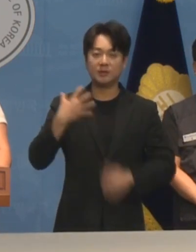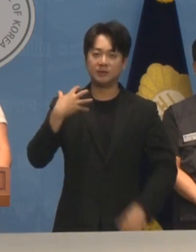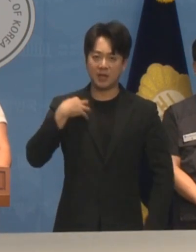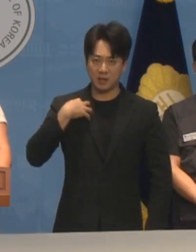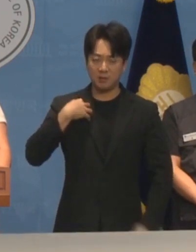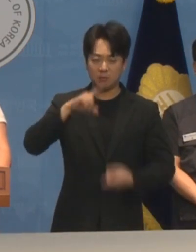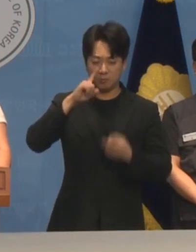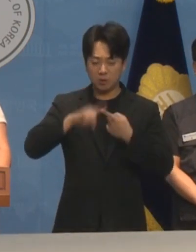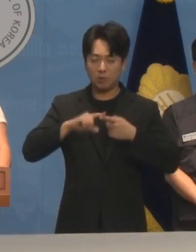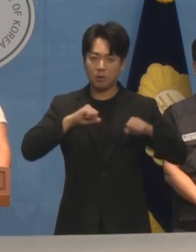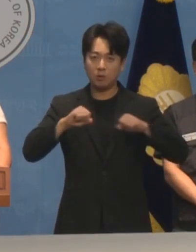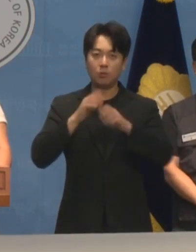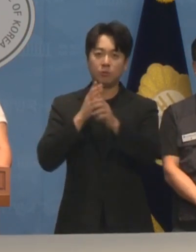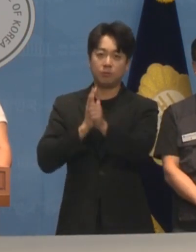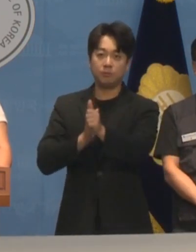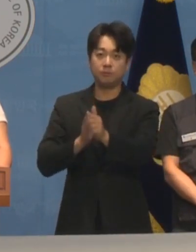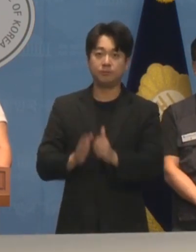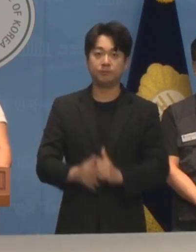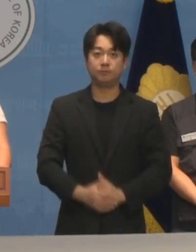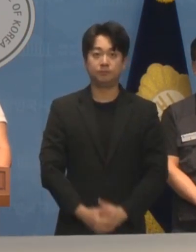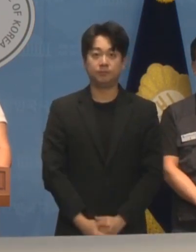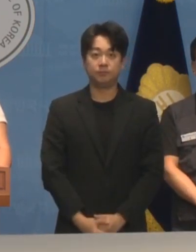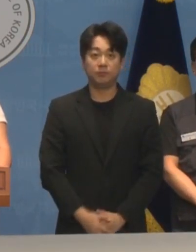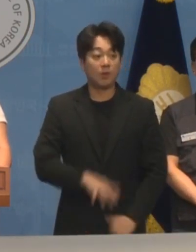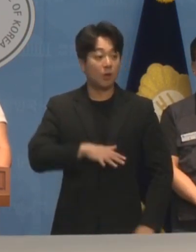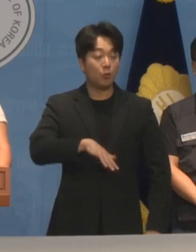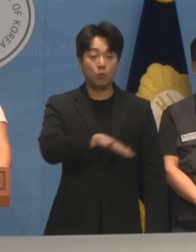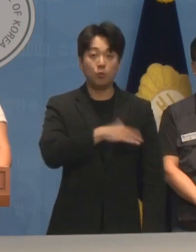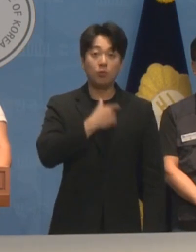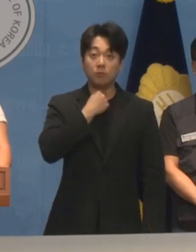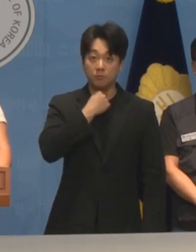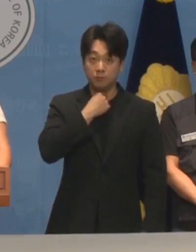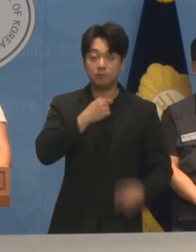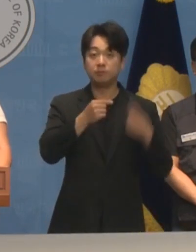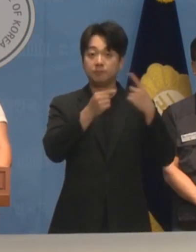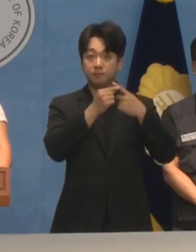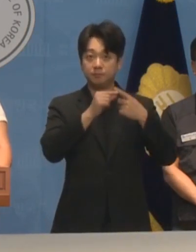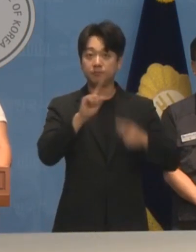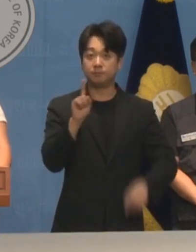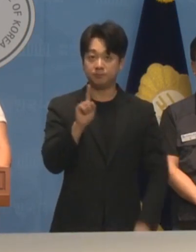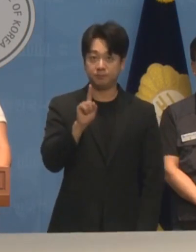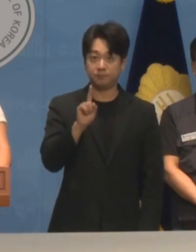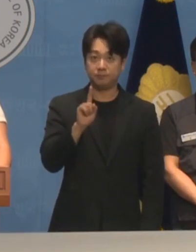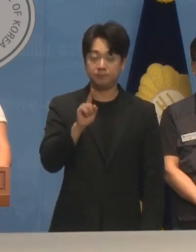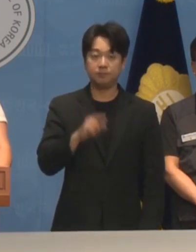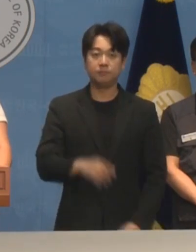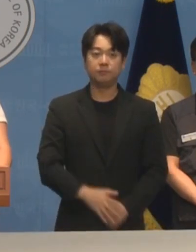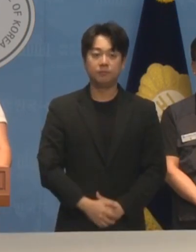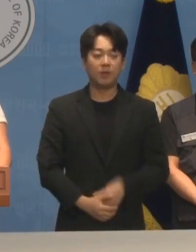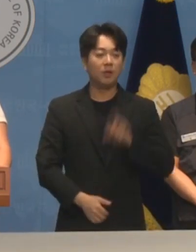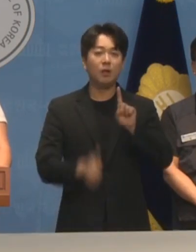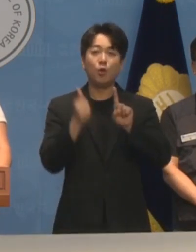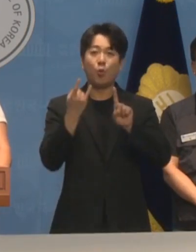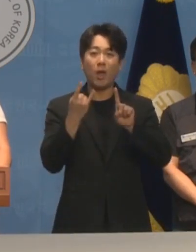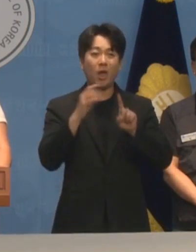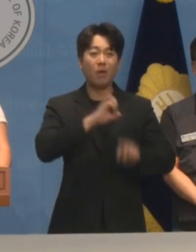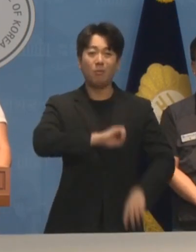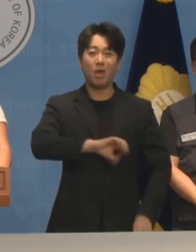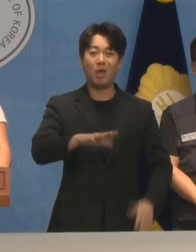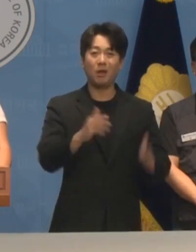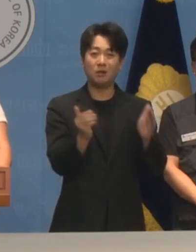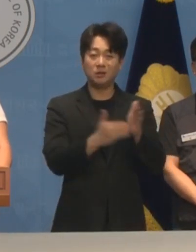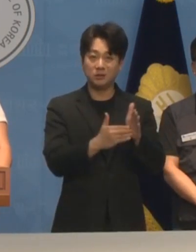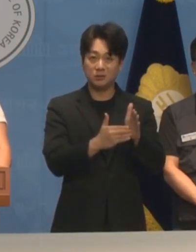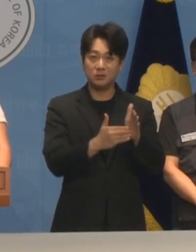다하여야 할 것입니다. 우리의 요구입니다. 하나, 일회용품처럼 아무 때나 쓰다 버려야